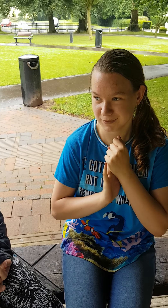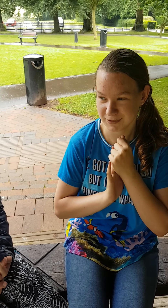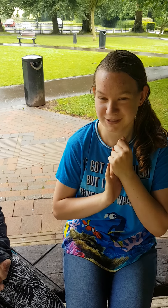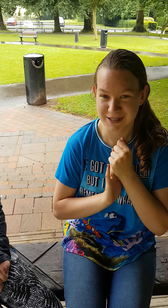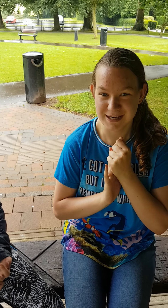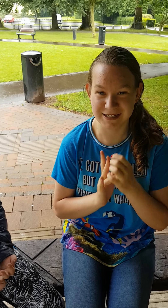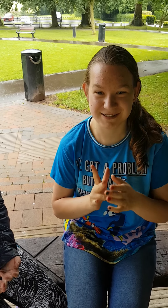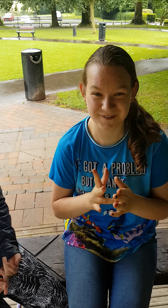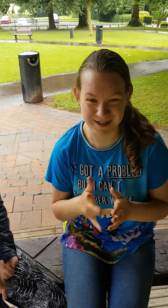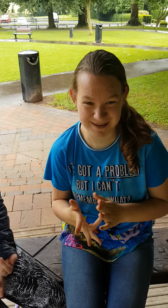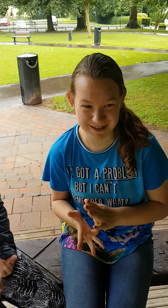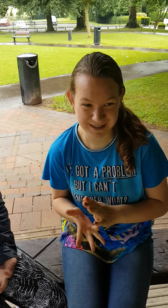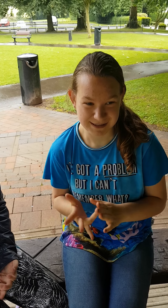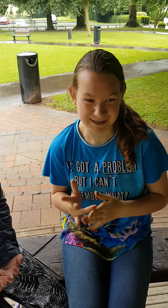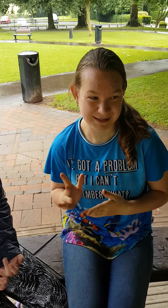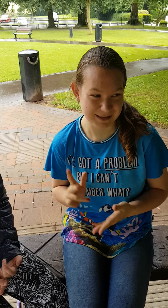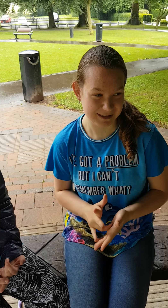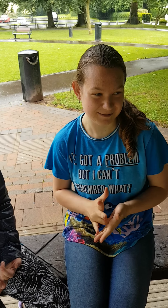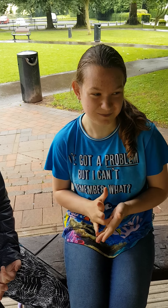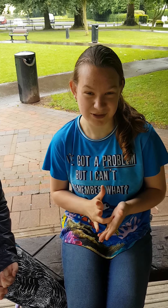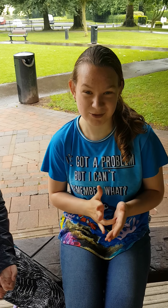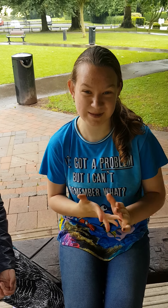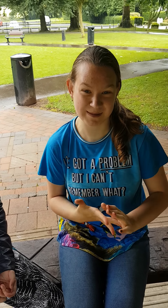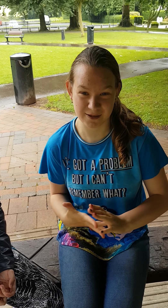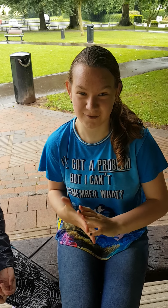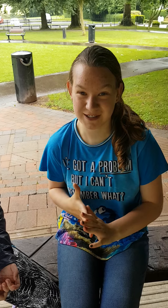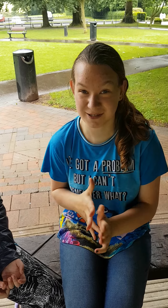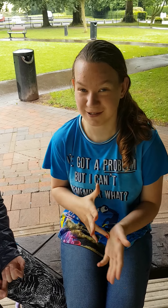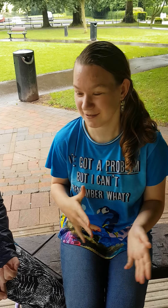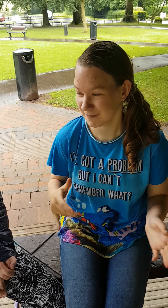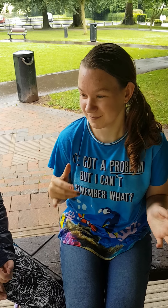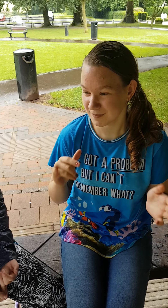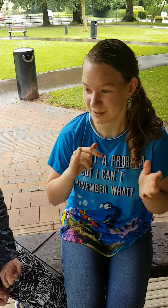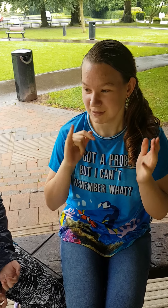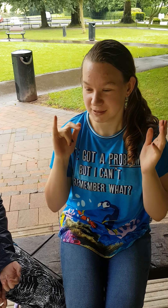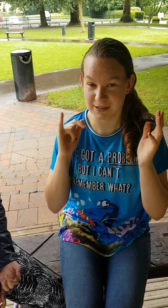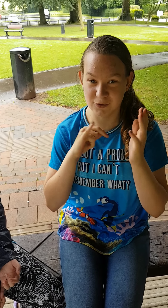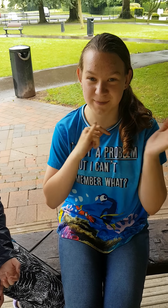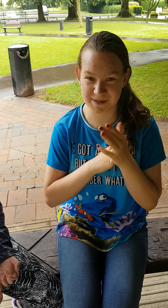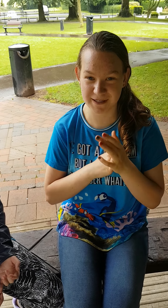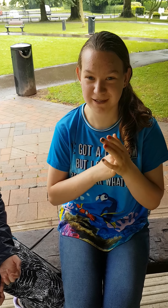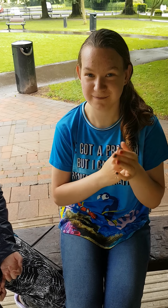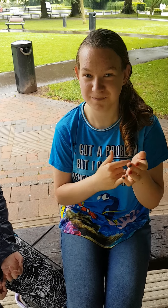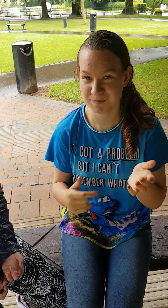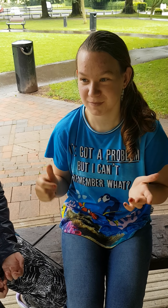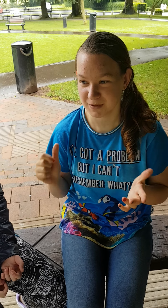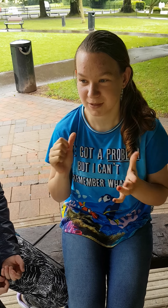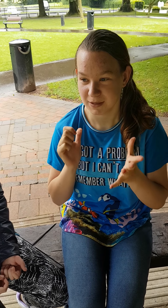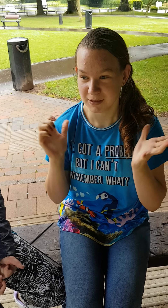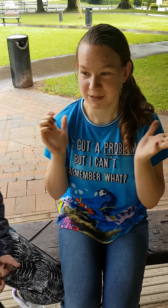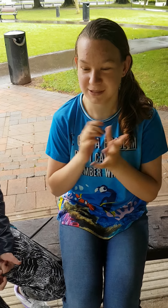Czwarty. Czwarty, lubię spacerować. Piąty. Lubię psy. Szósty.